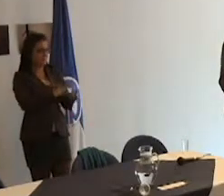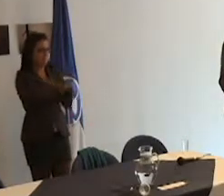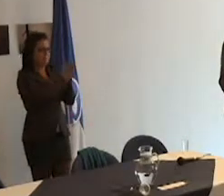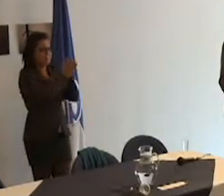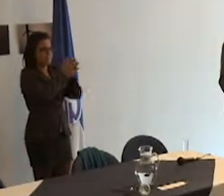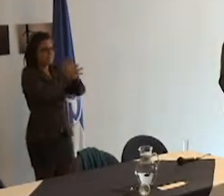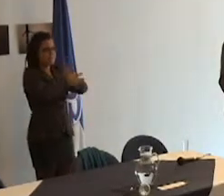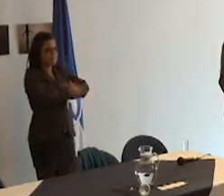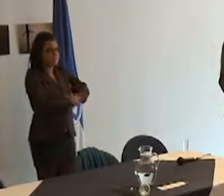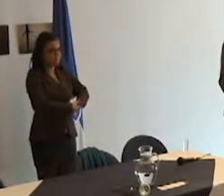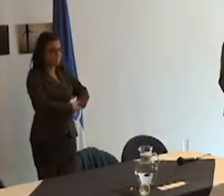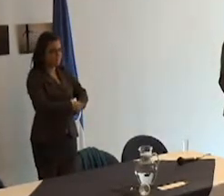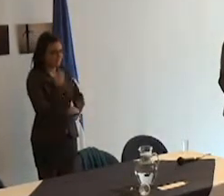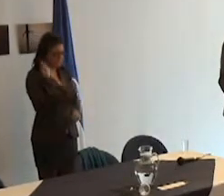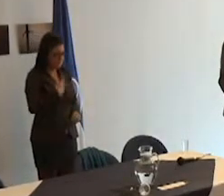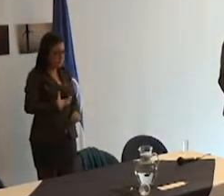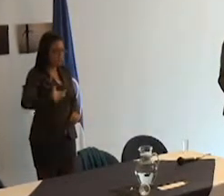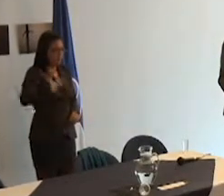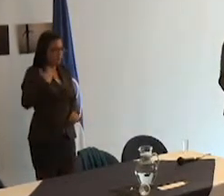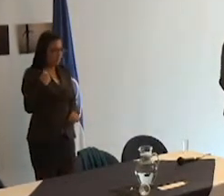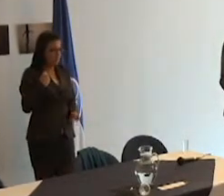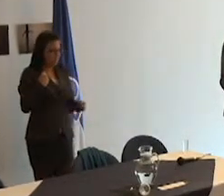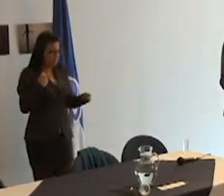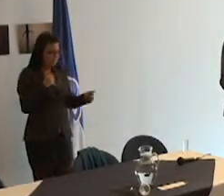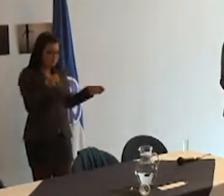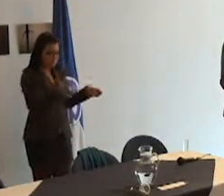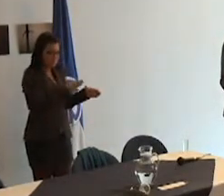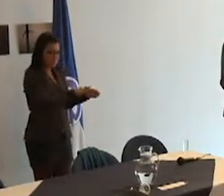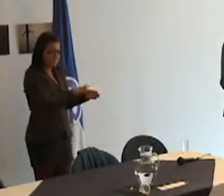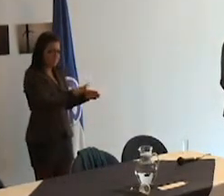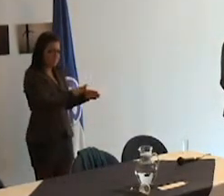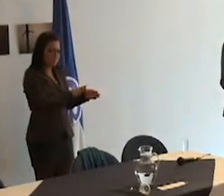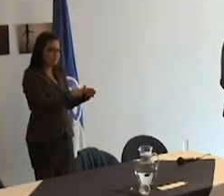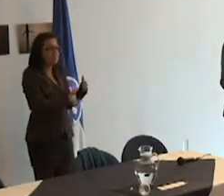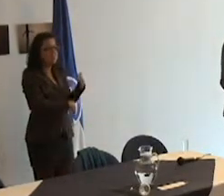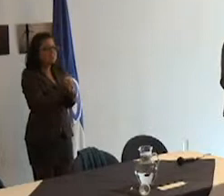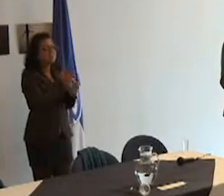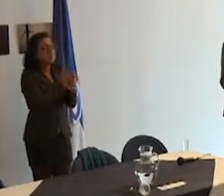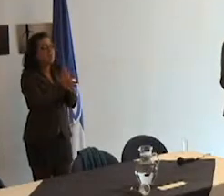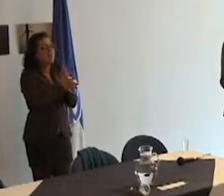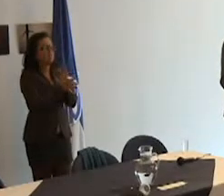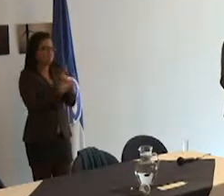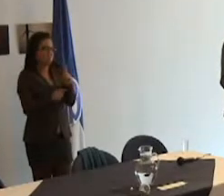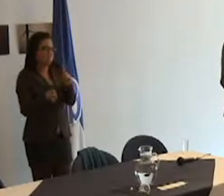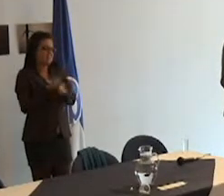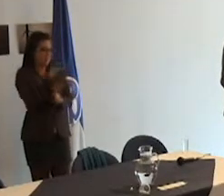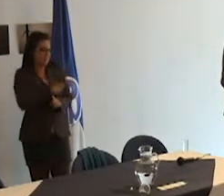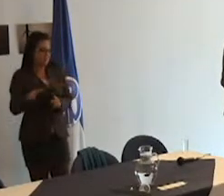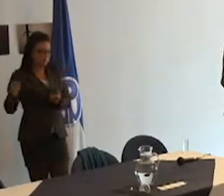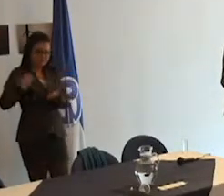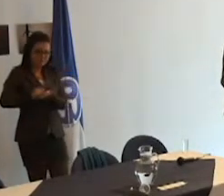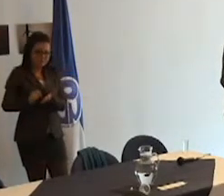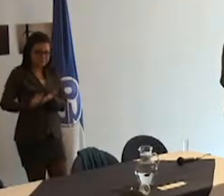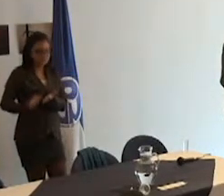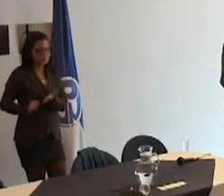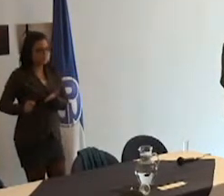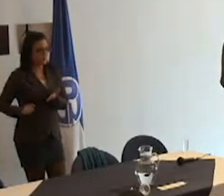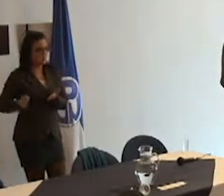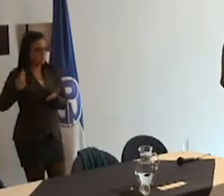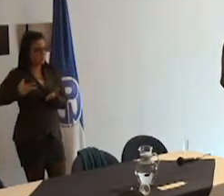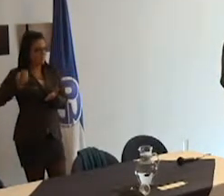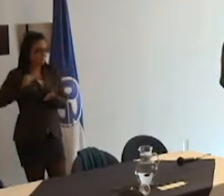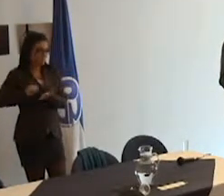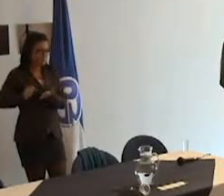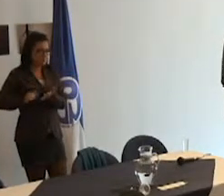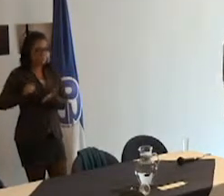nominación y su historia empezó a ser contada desde el momento en que los primeros cronistas exaltaron la exuberancia de